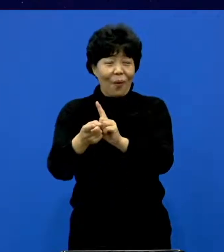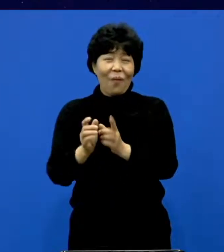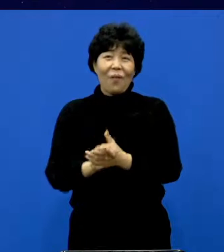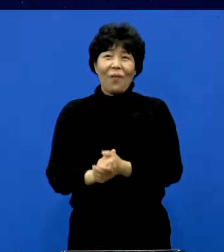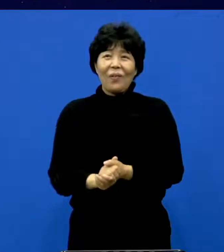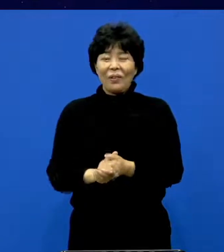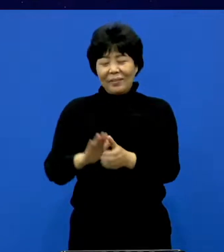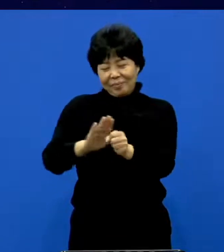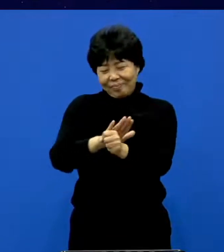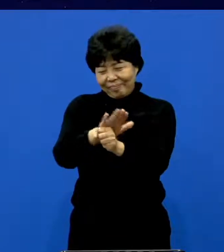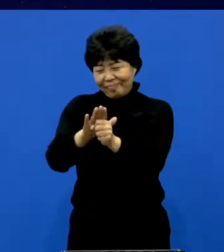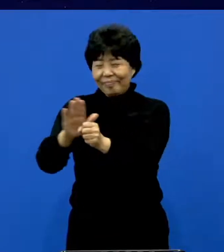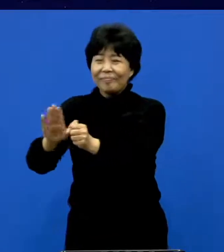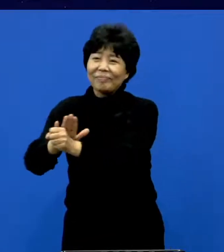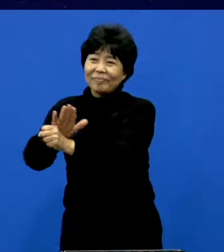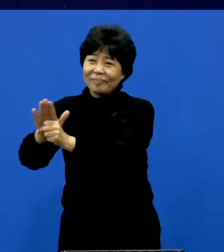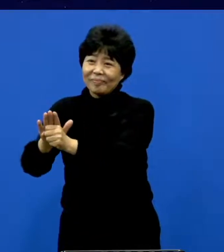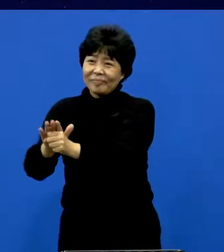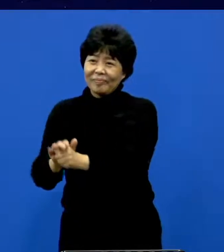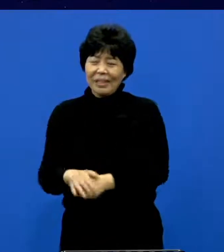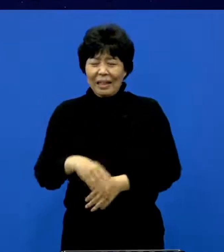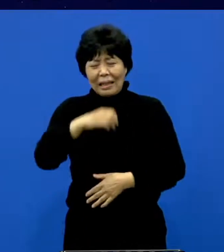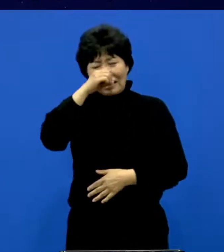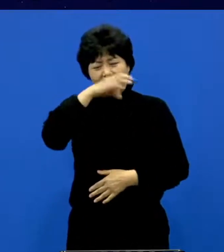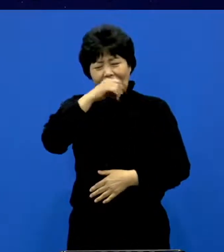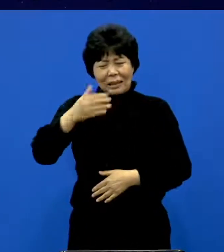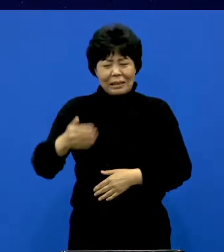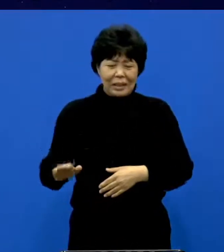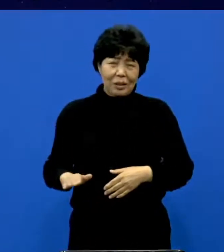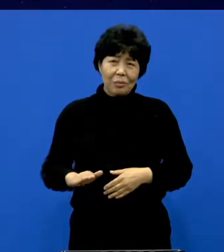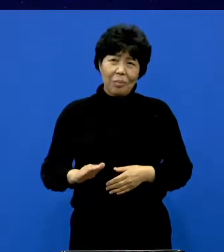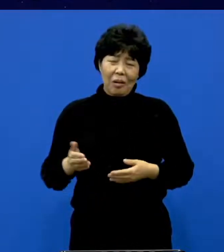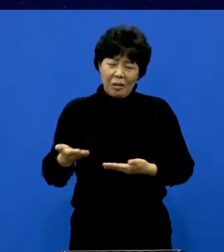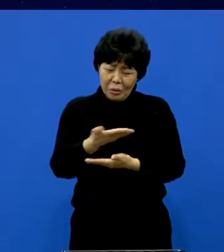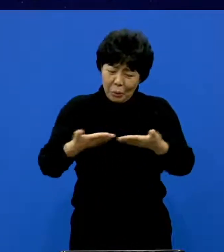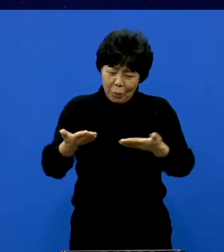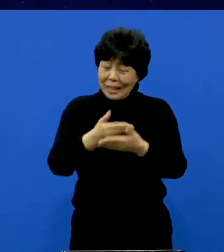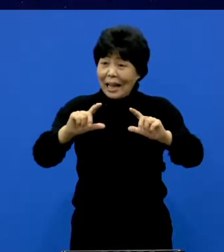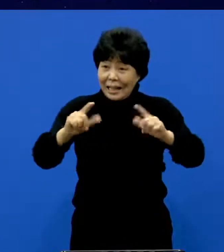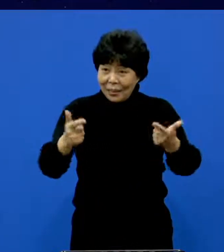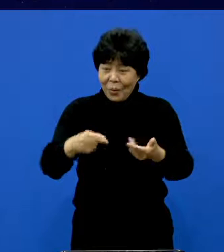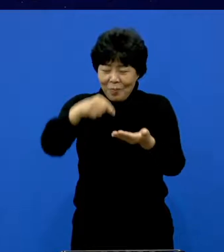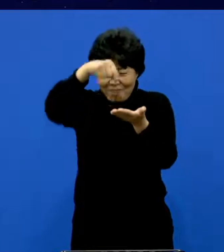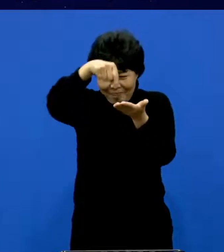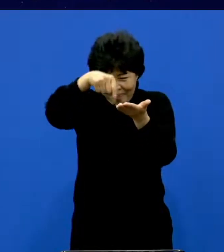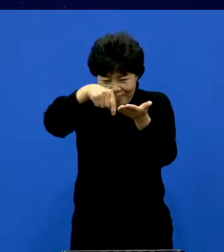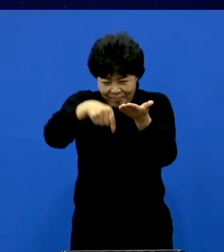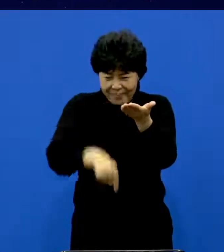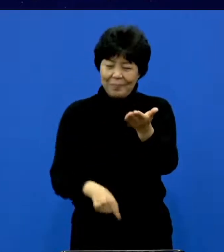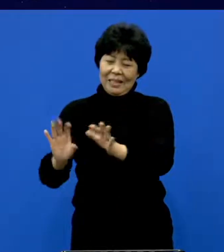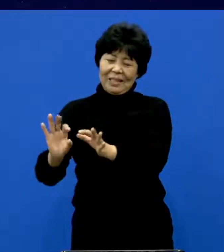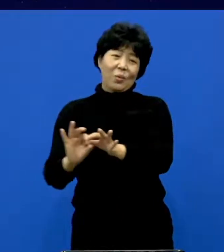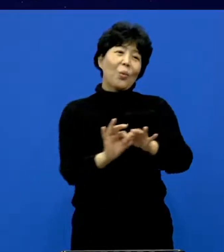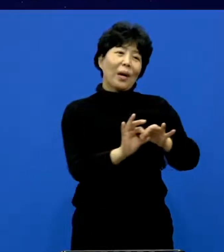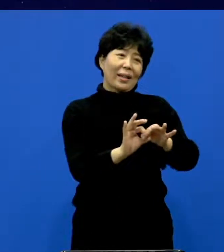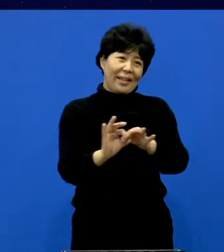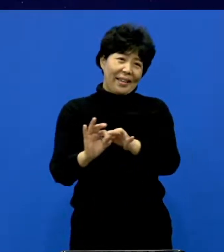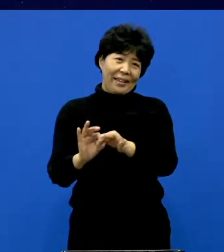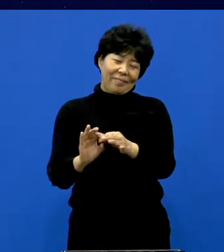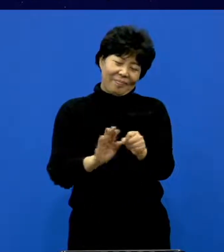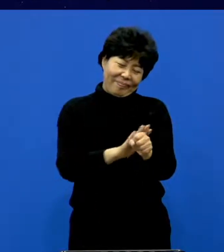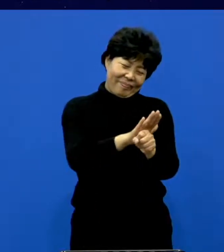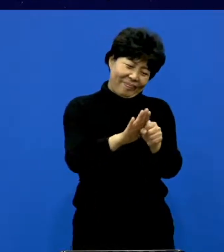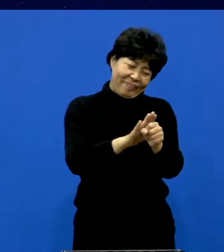이것은 단순히 어떤 교제한다 정도가 아니고 굉장히 깊은 관계를 말하는 거죠. 사랑하는